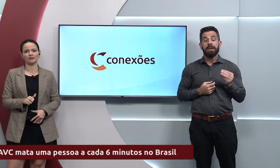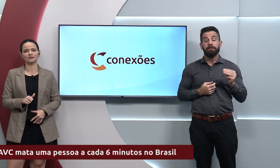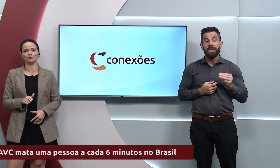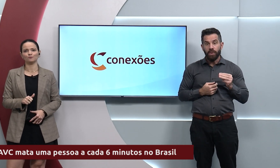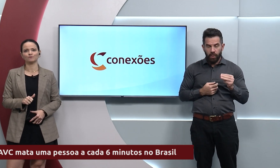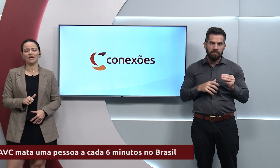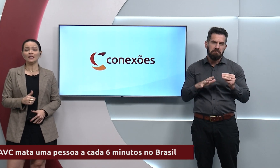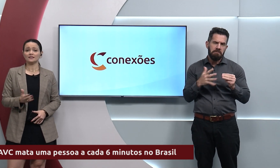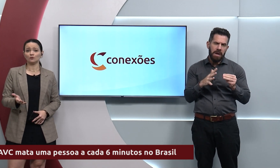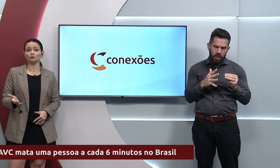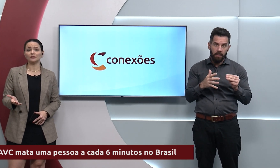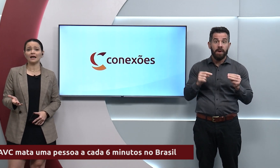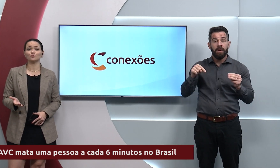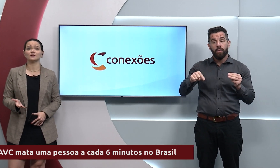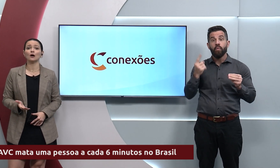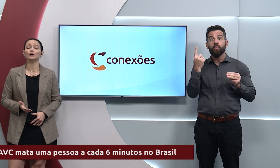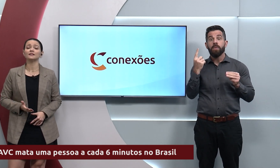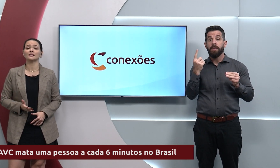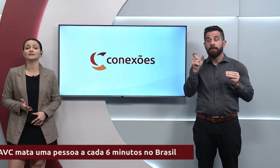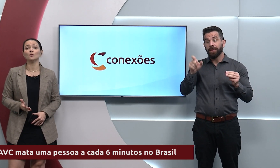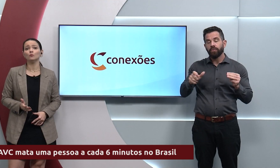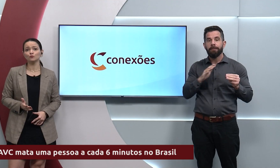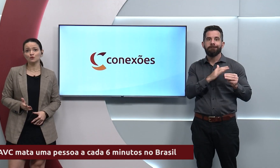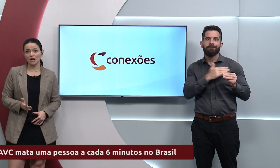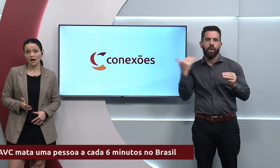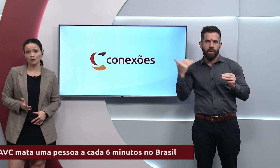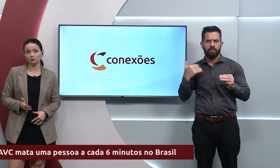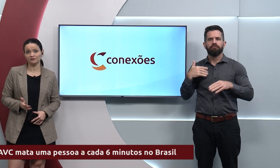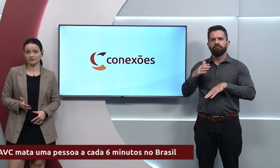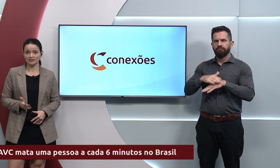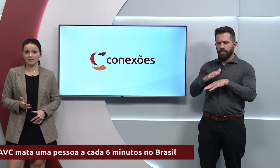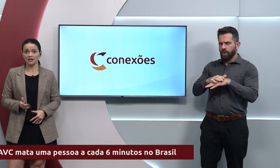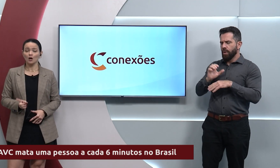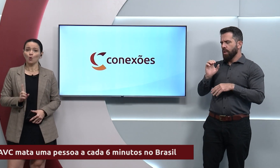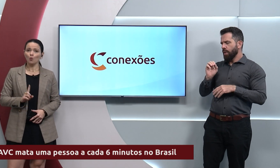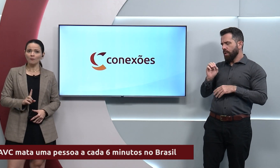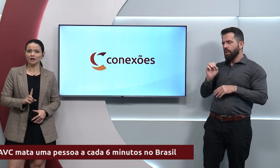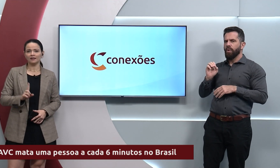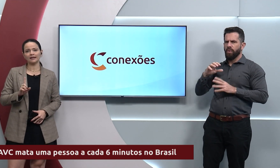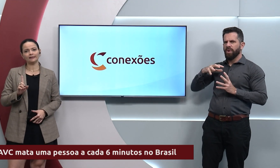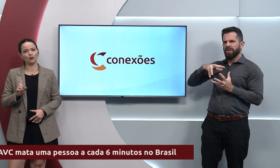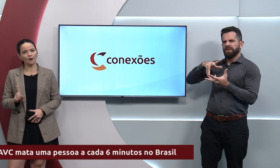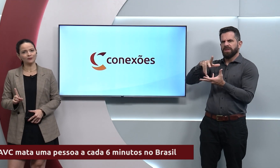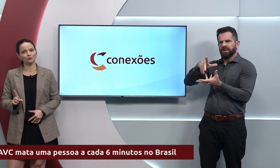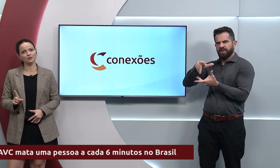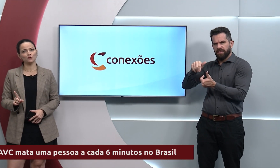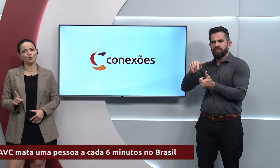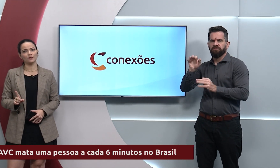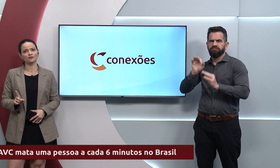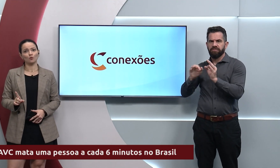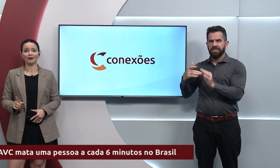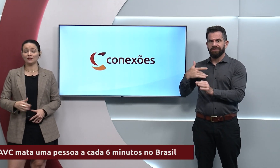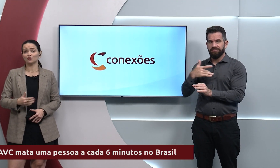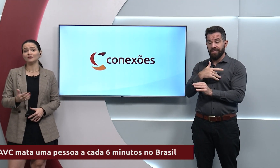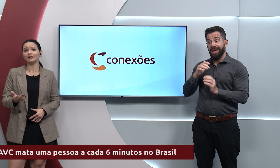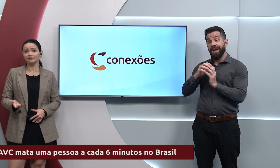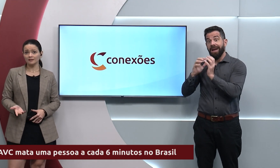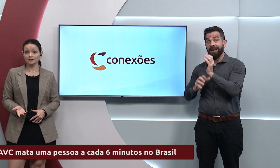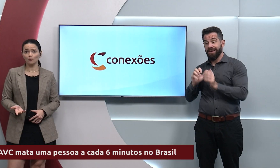Brasil. Segundo dados da Organização Mundial do AVC, uma em cada 4 pessoas com mais de 35